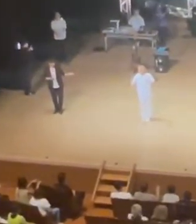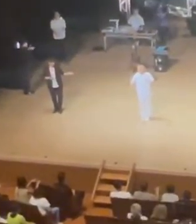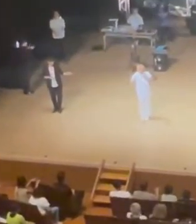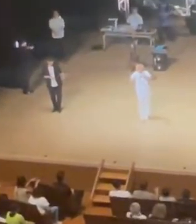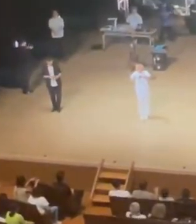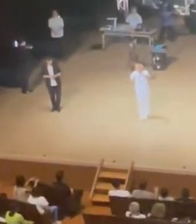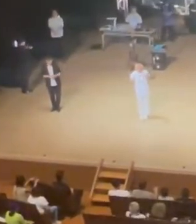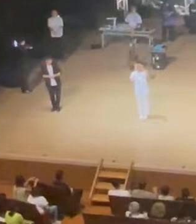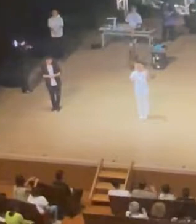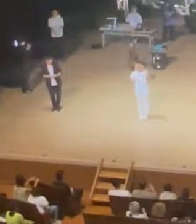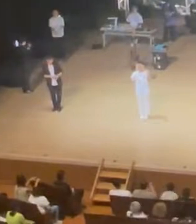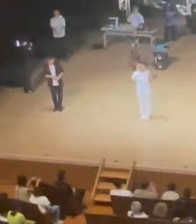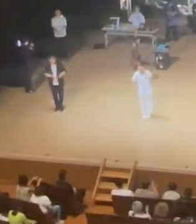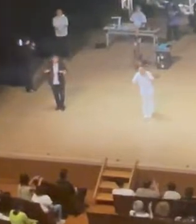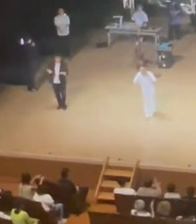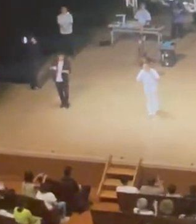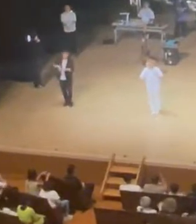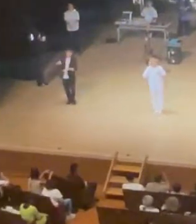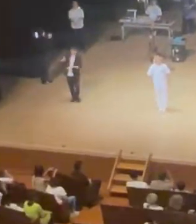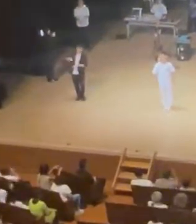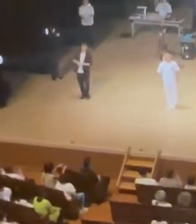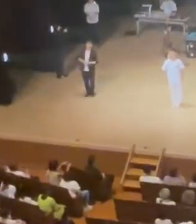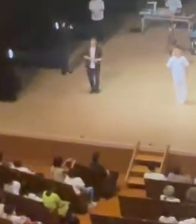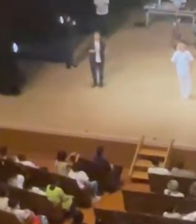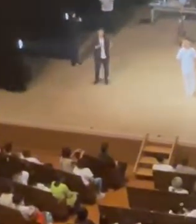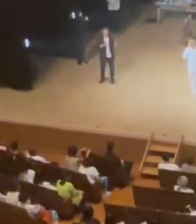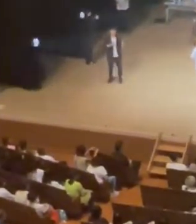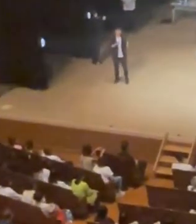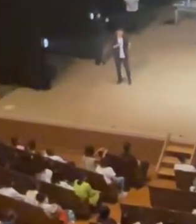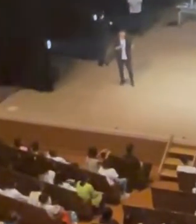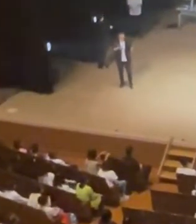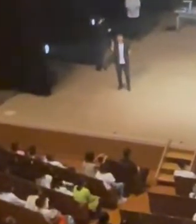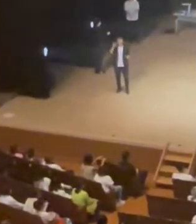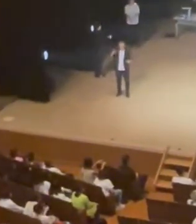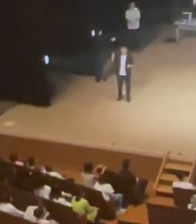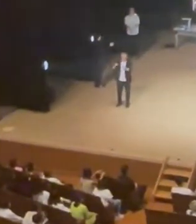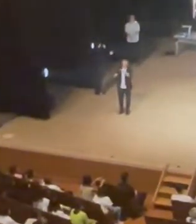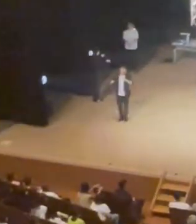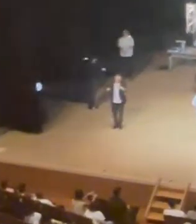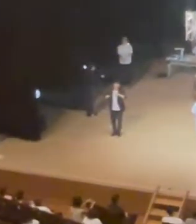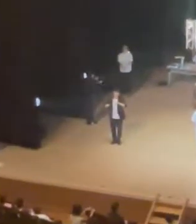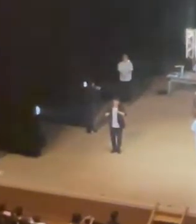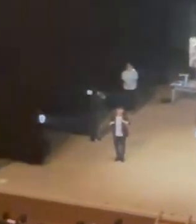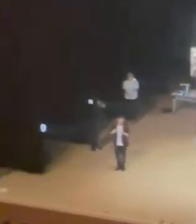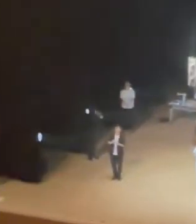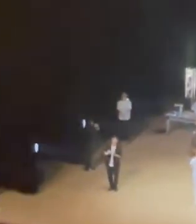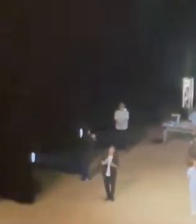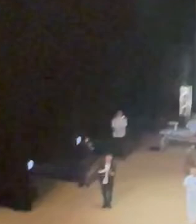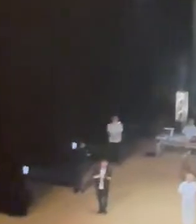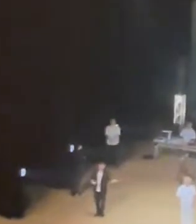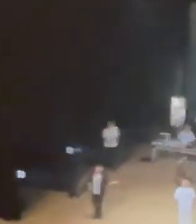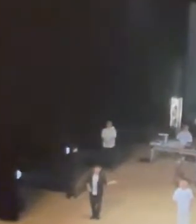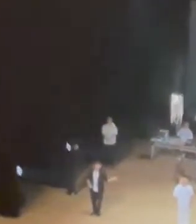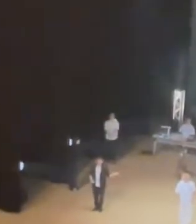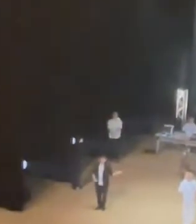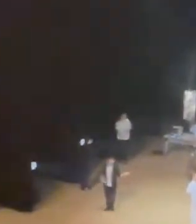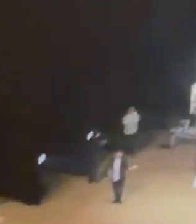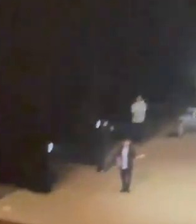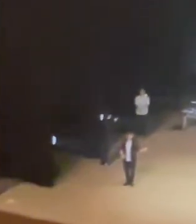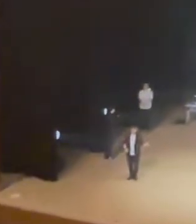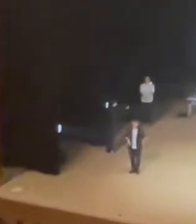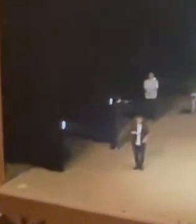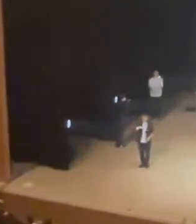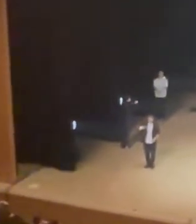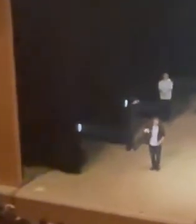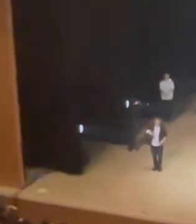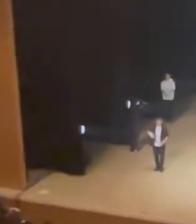日ありがとうございました。そうですね、ウォーカーはね、左利きなんで自然にこうなってるんですけど、はい、皆さんね、こち